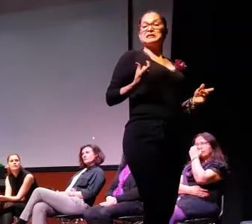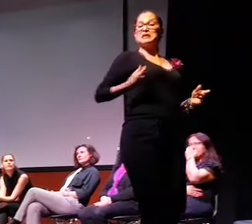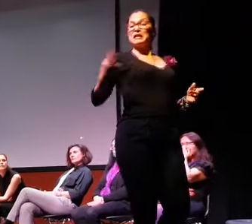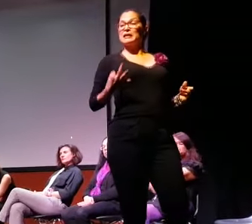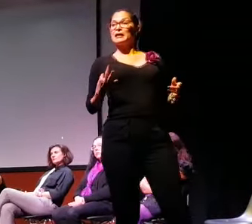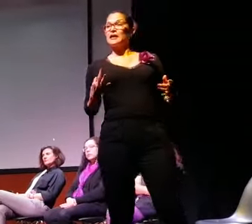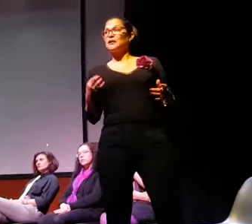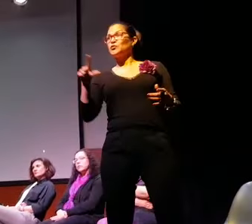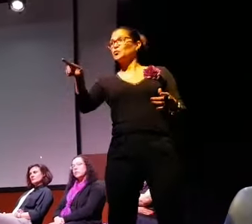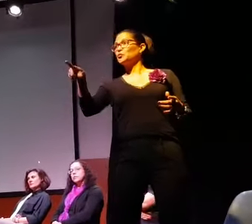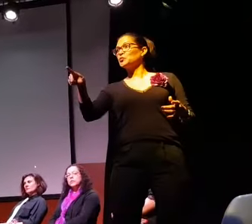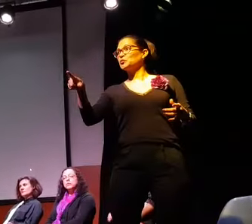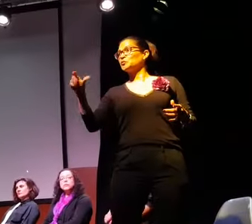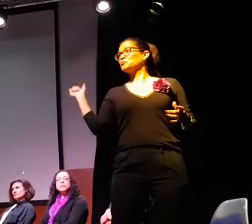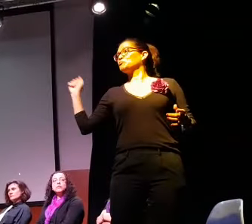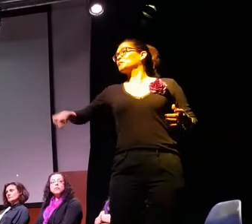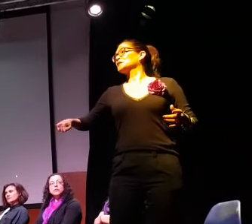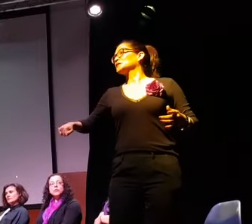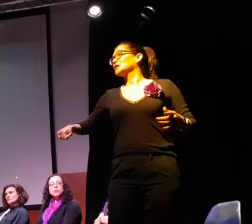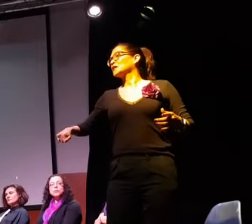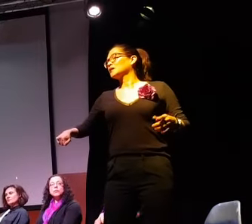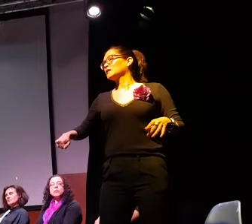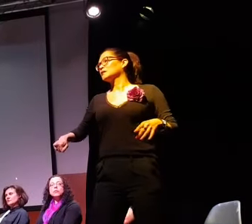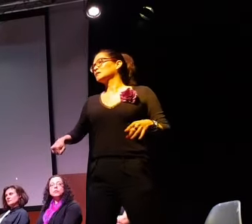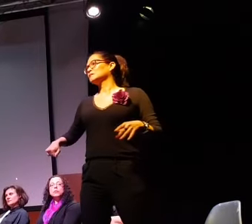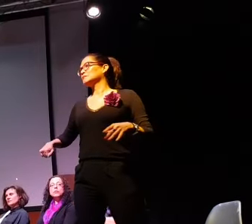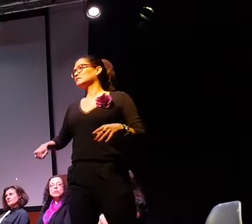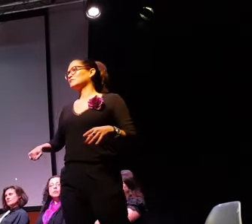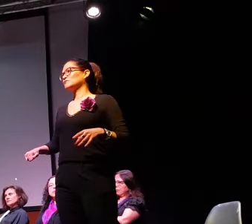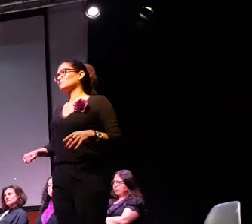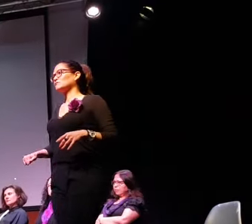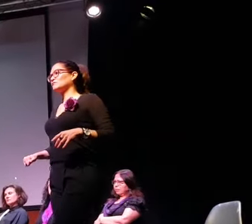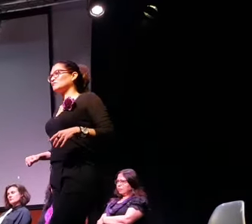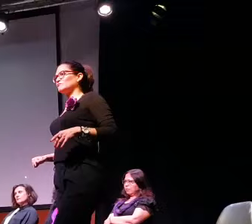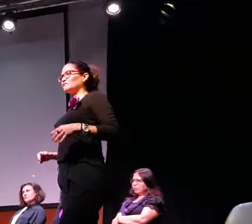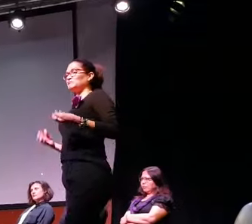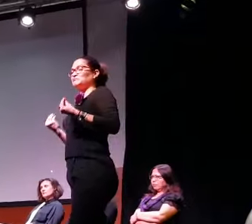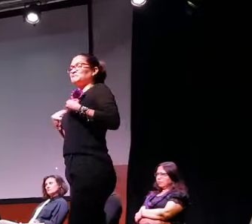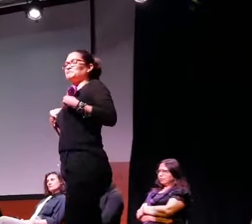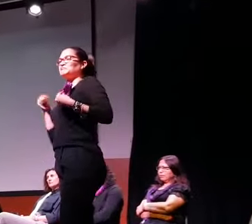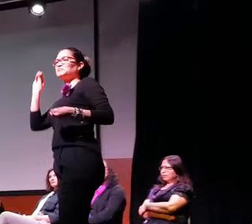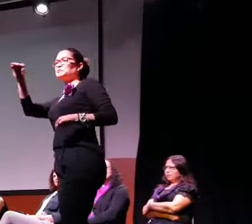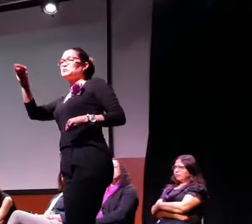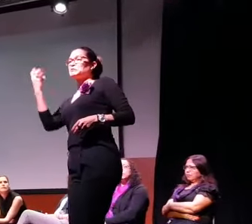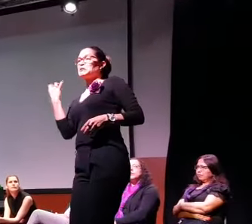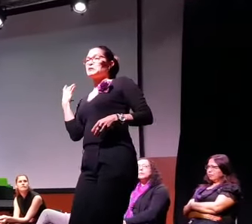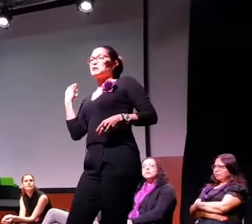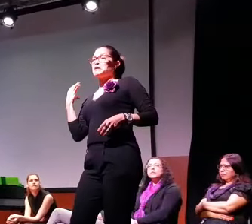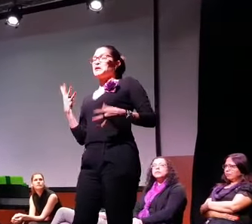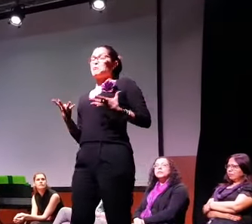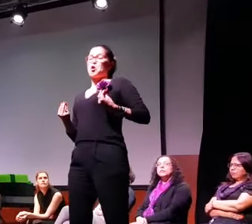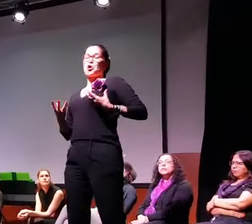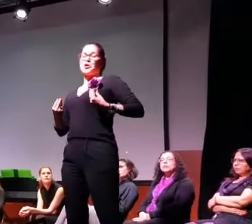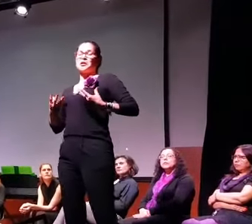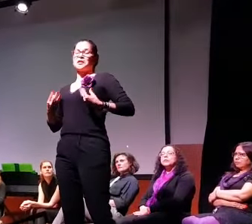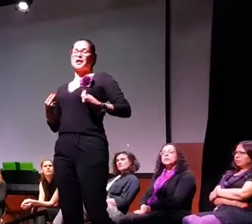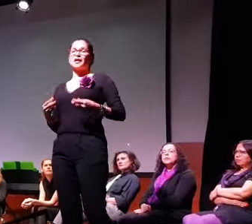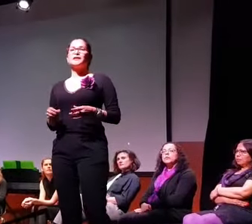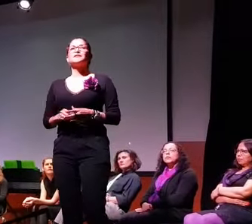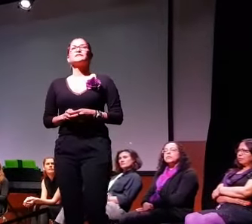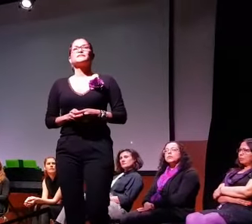Neófito, niegas mis necesidades. Hierves en un mundo de banalidades.